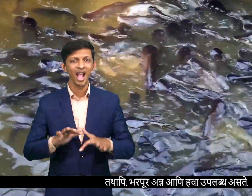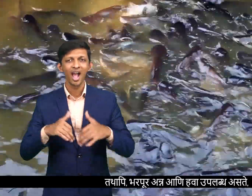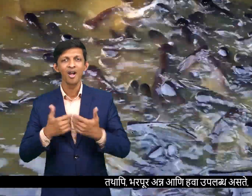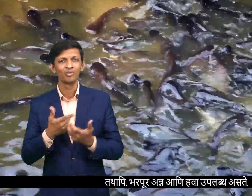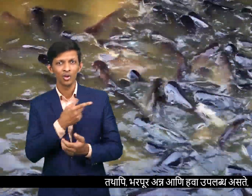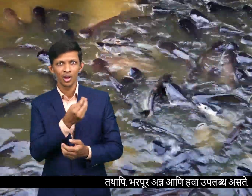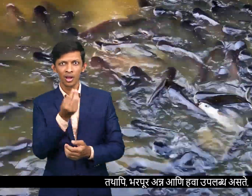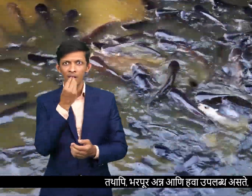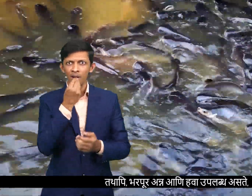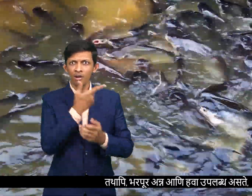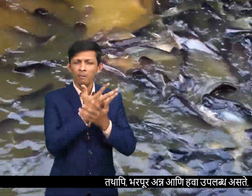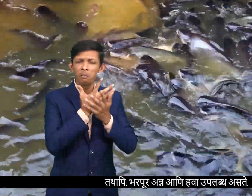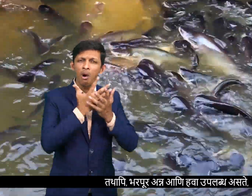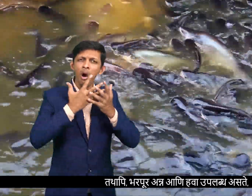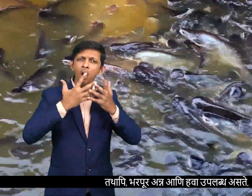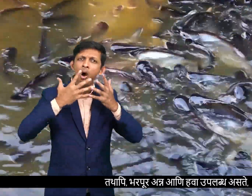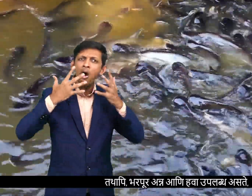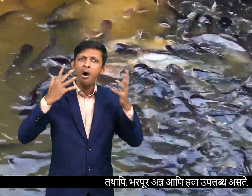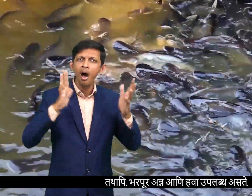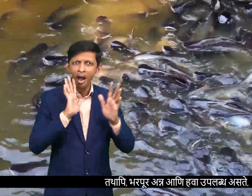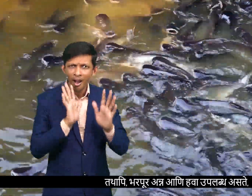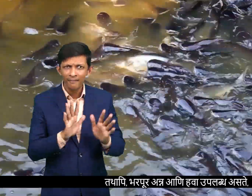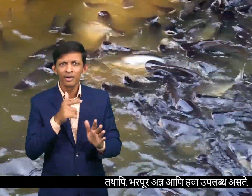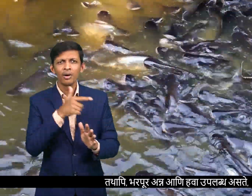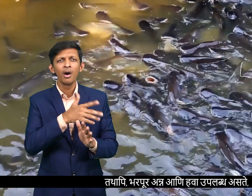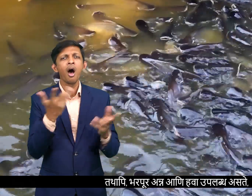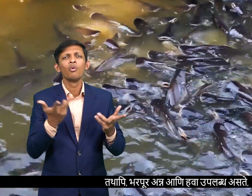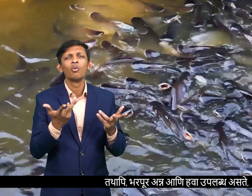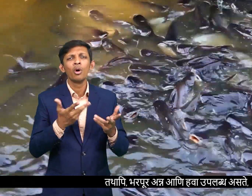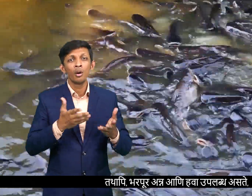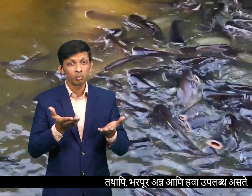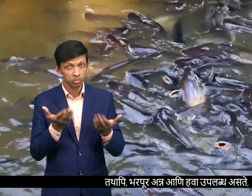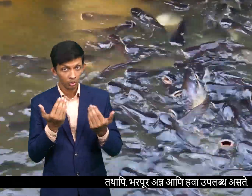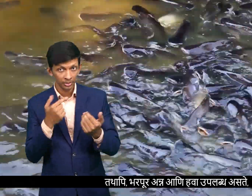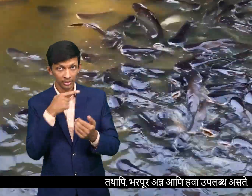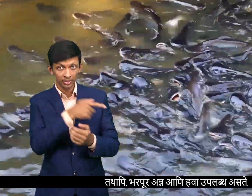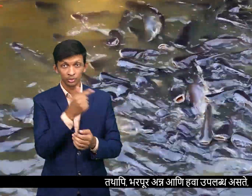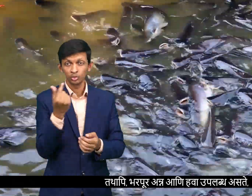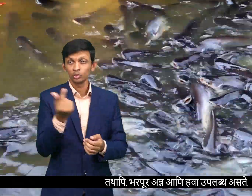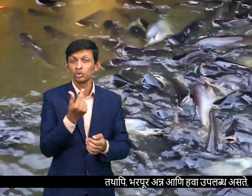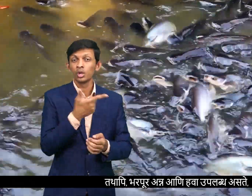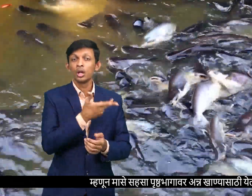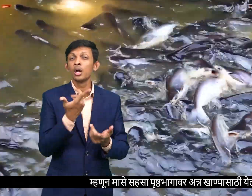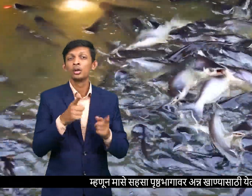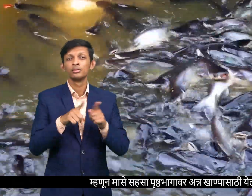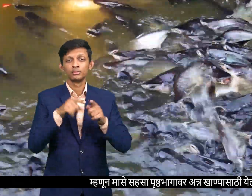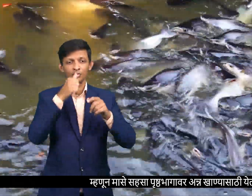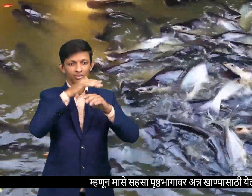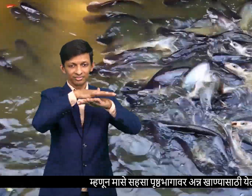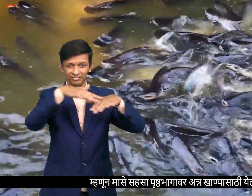तथापि भरपूर अन्न आणि हवा उपलब्ध असते, म्हणून मासे